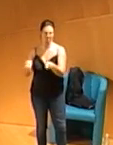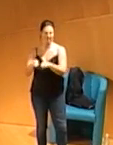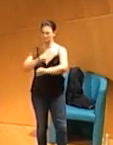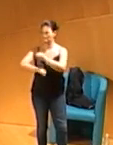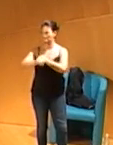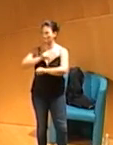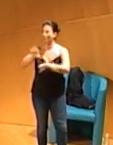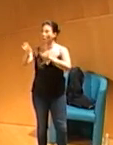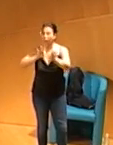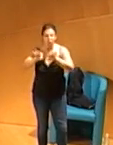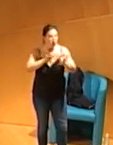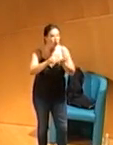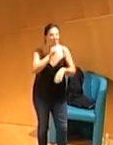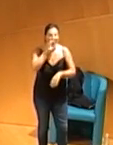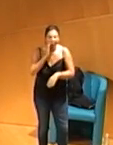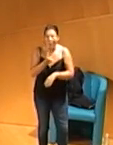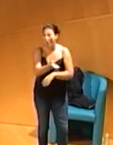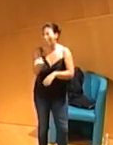J'ai rassemblé des parents